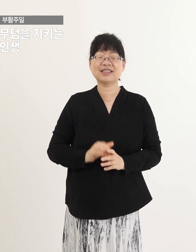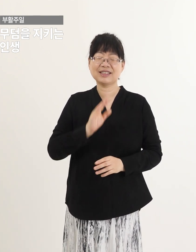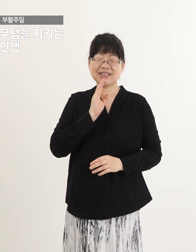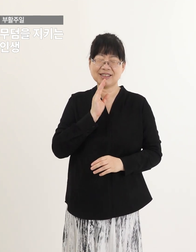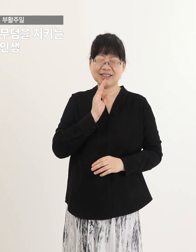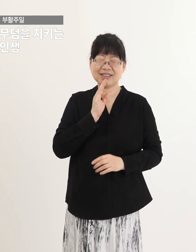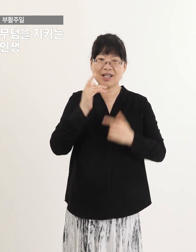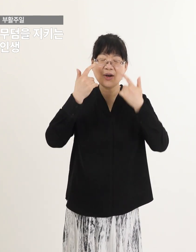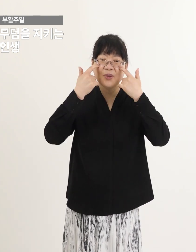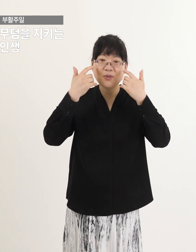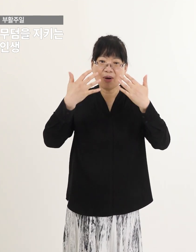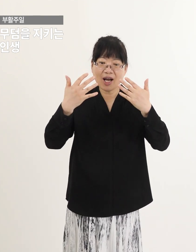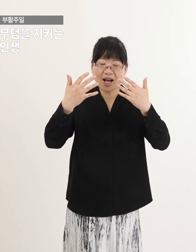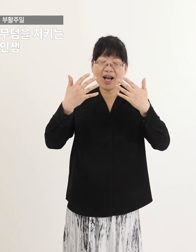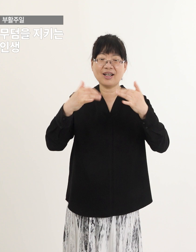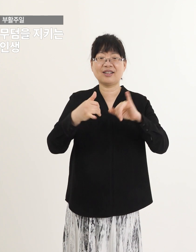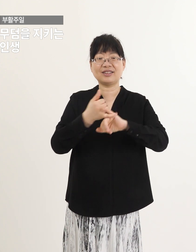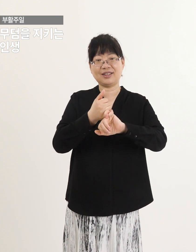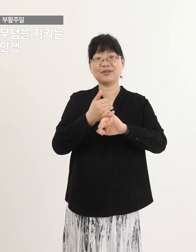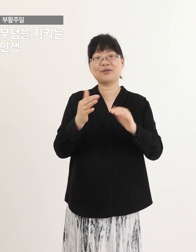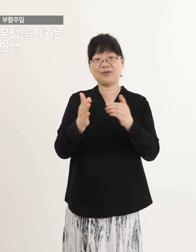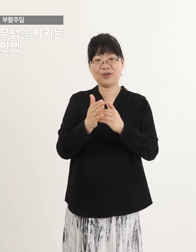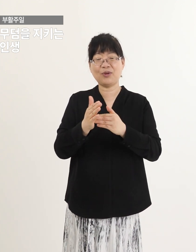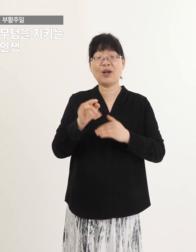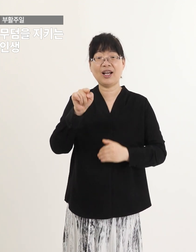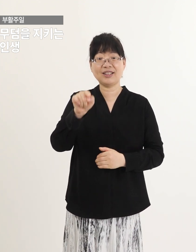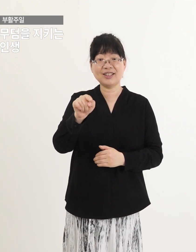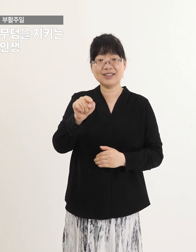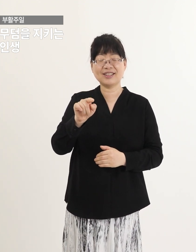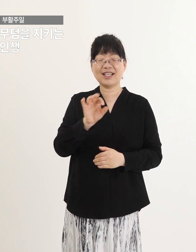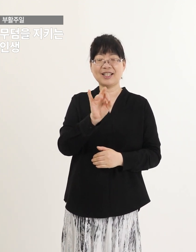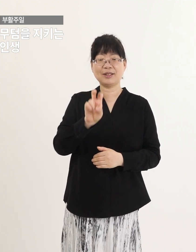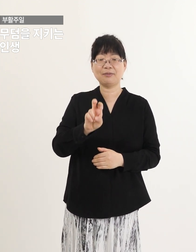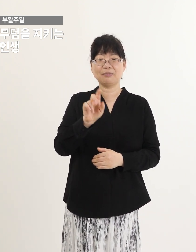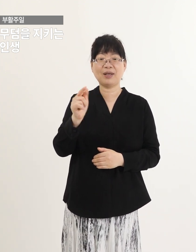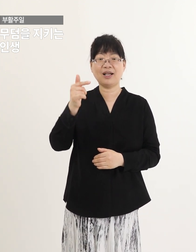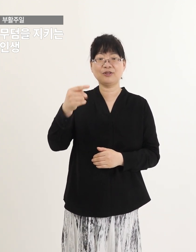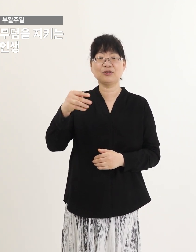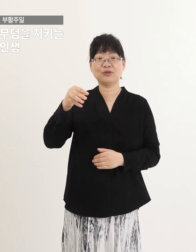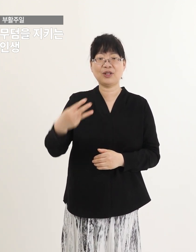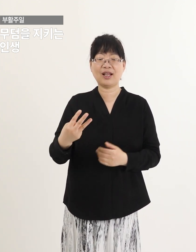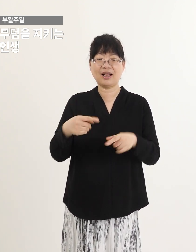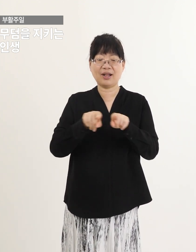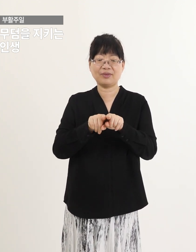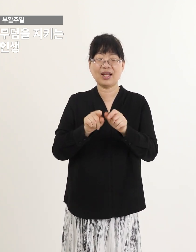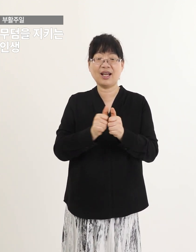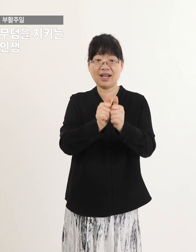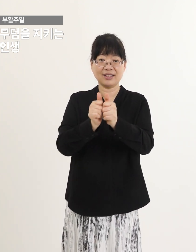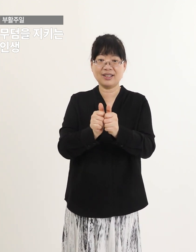너무도 확고하고 선명한 약속이에요. 그것이 임마누엘의 약속이에요.